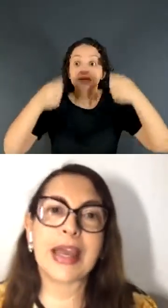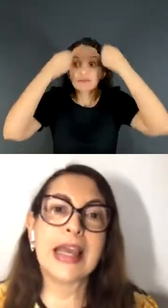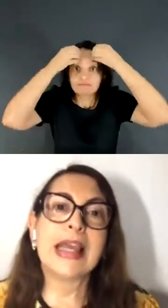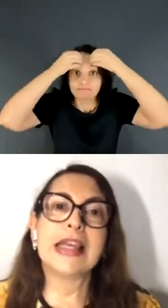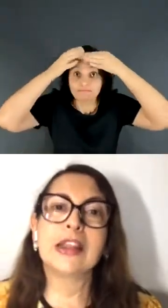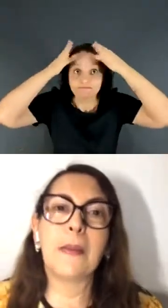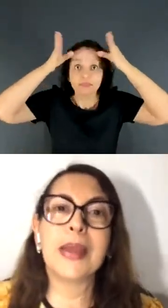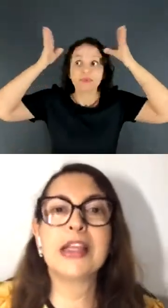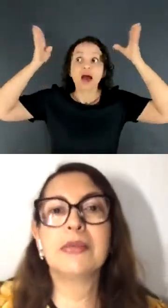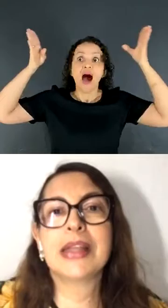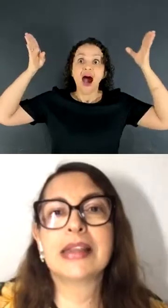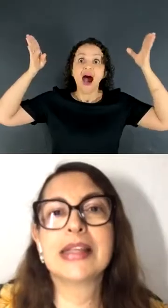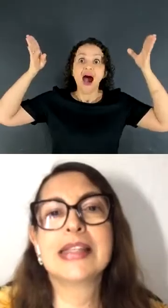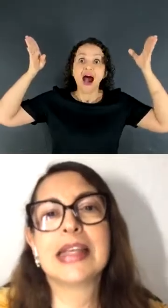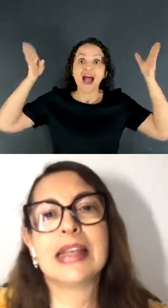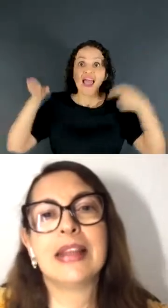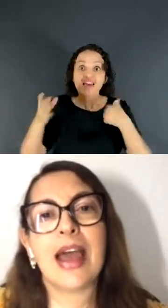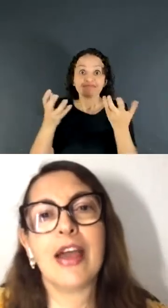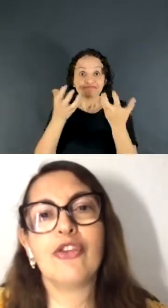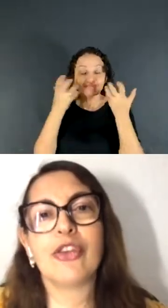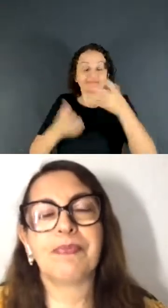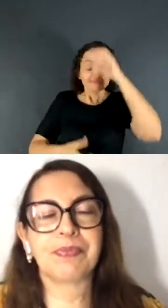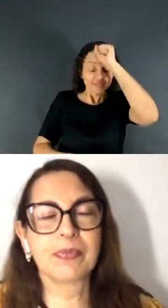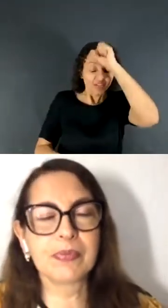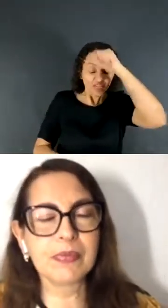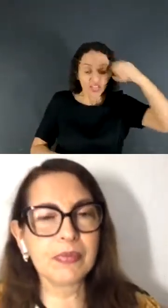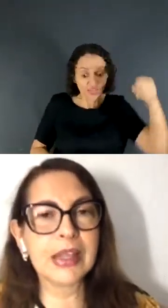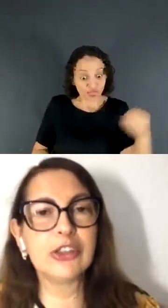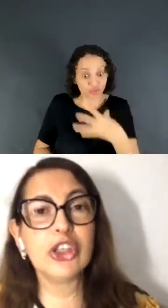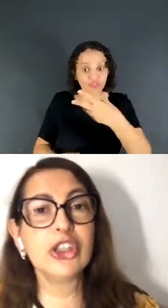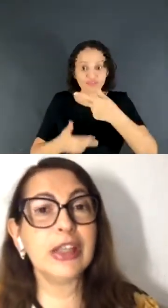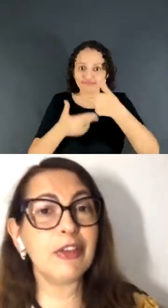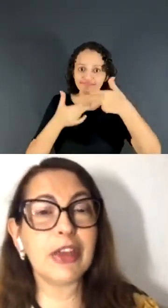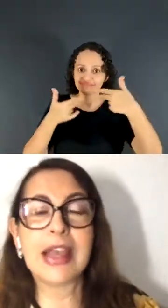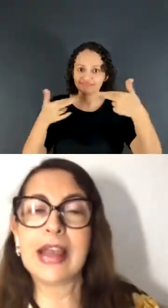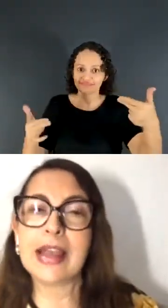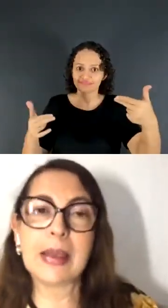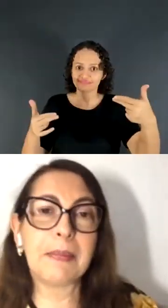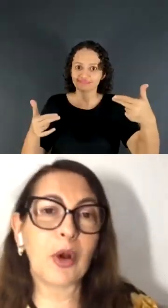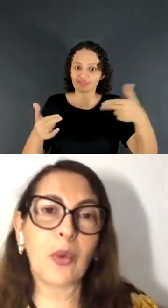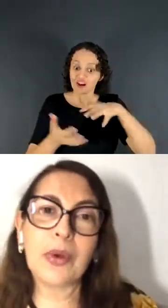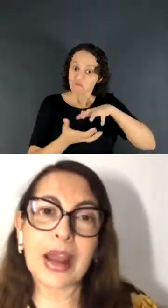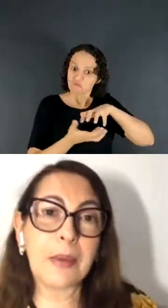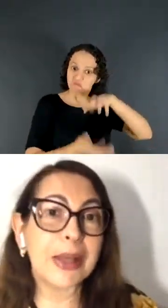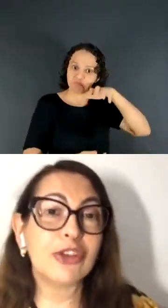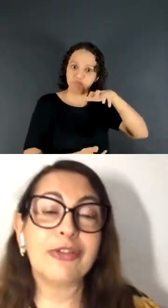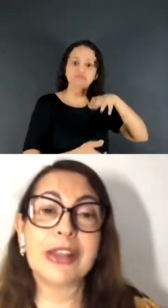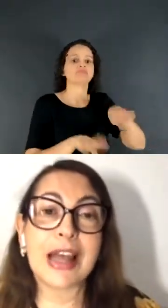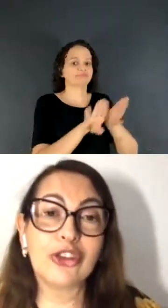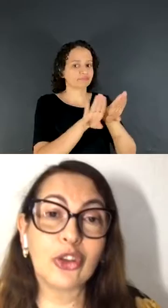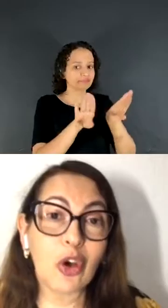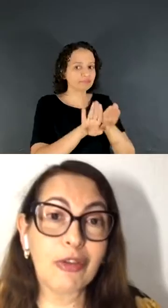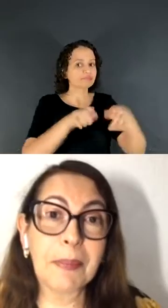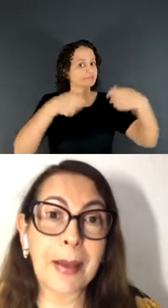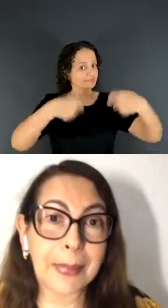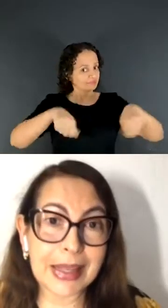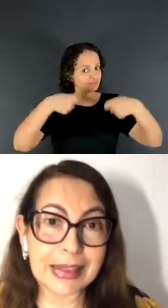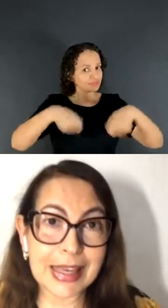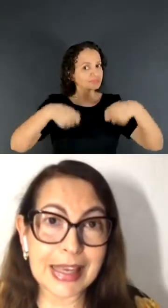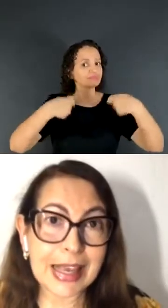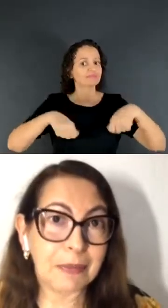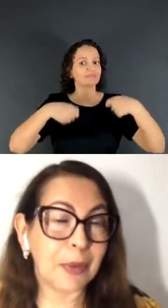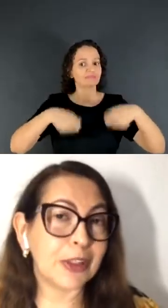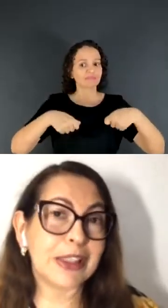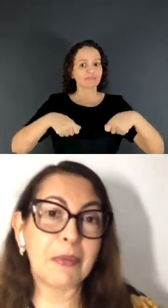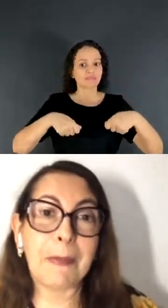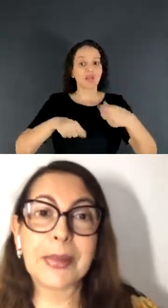novo, né? Então, mesmo na terceira idade, a gente deve procurar uma atividade nova para